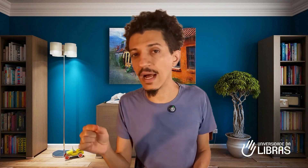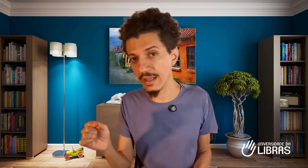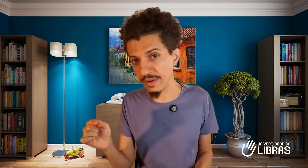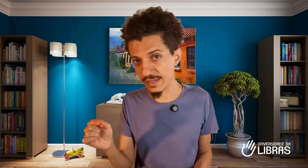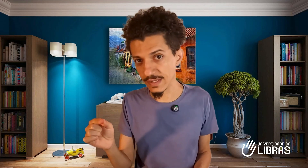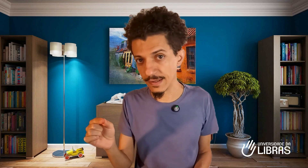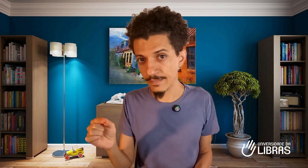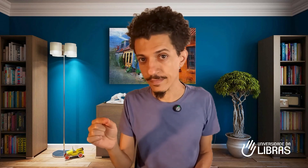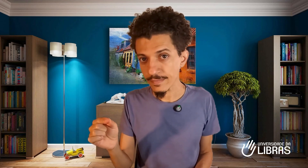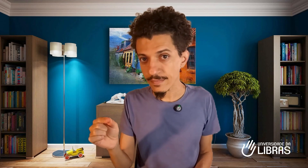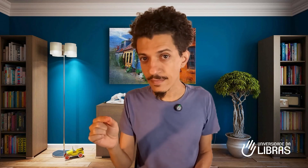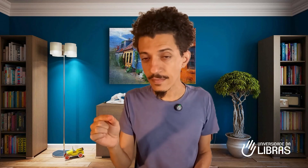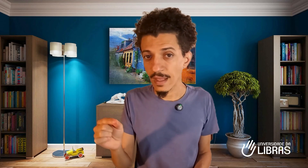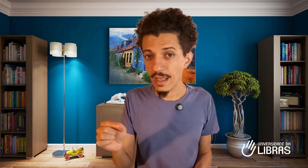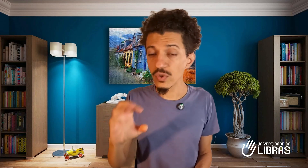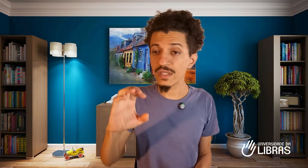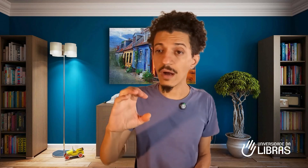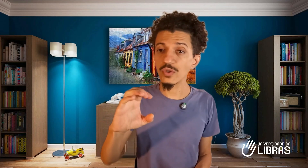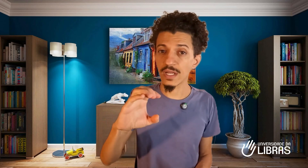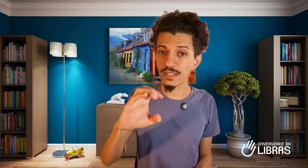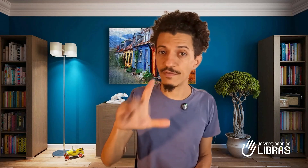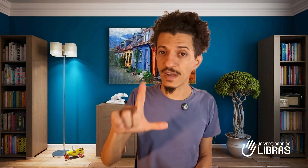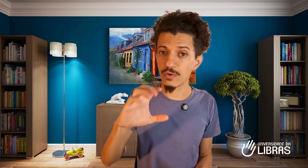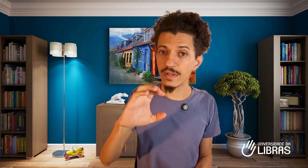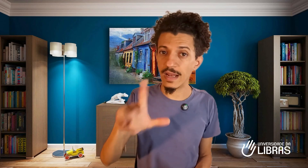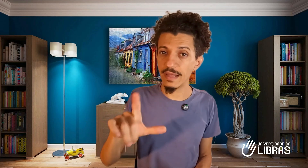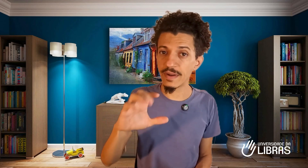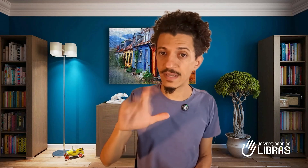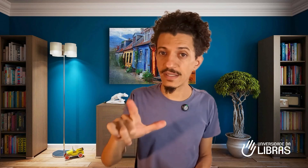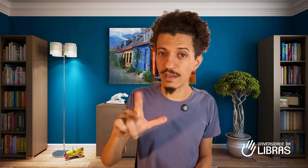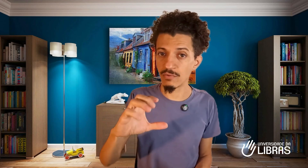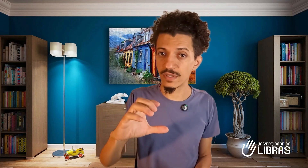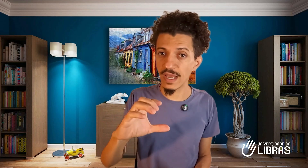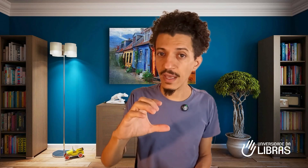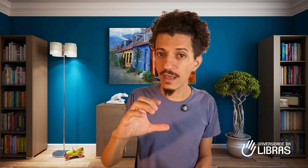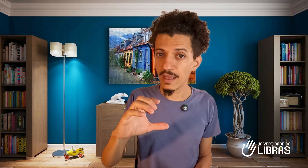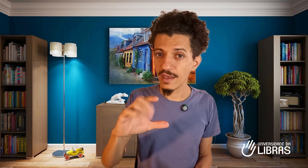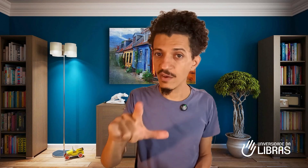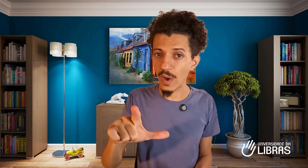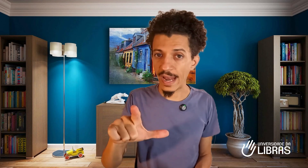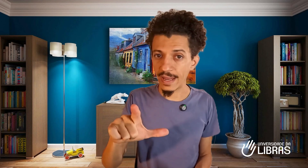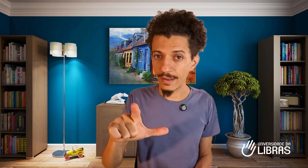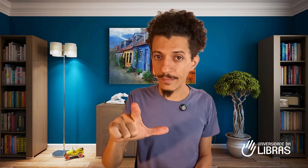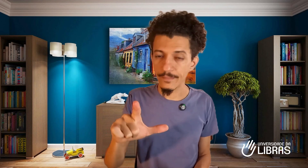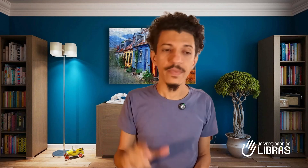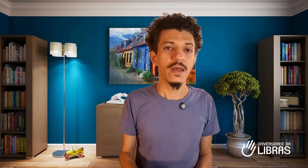classificadores da Libras. O sinal de classificador da Libras é assim, é um C